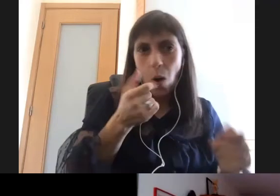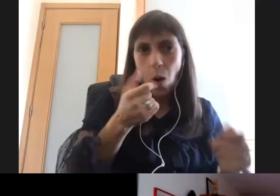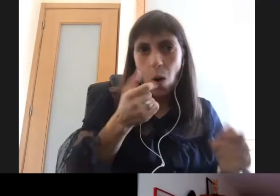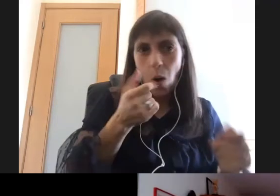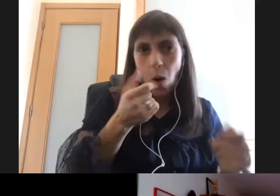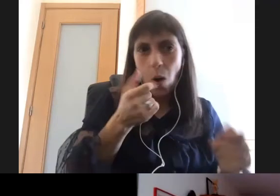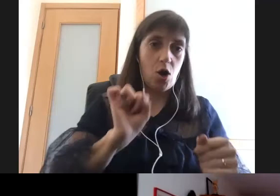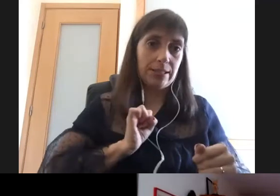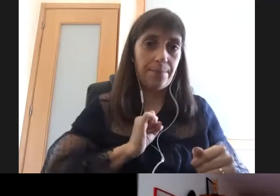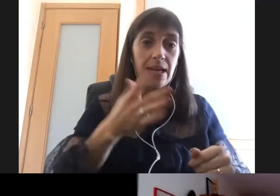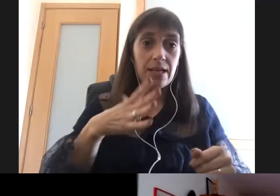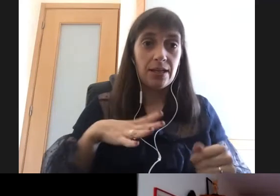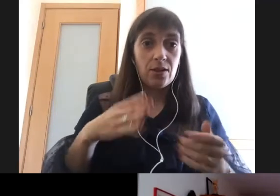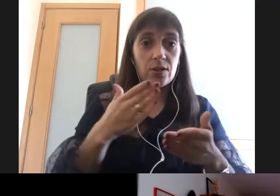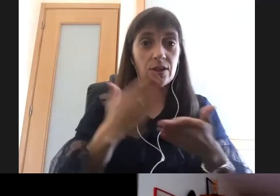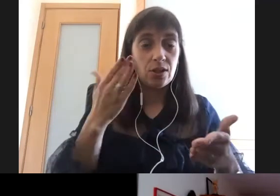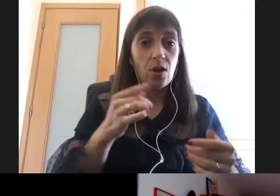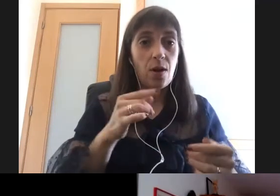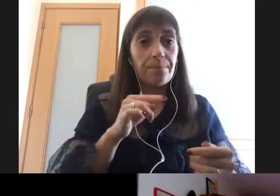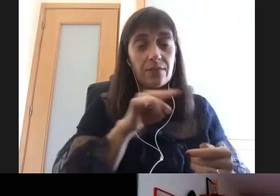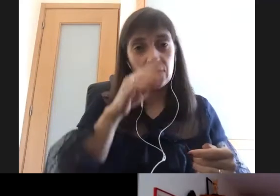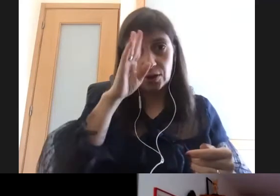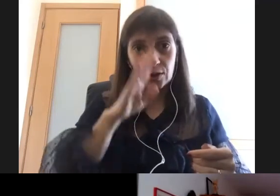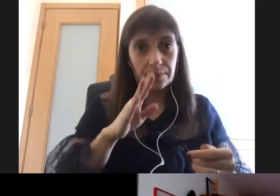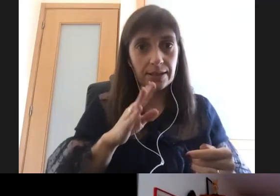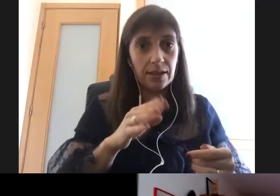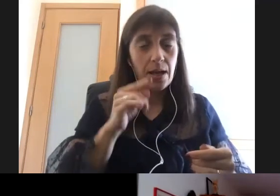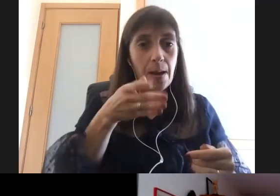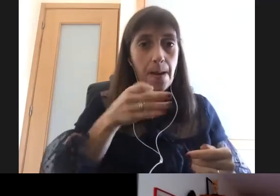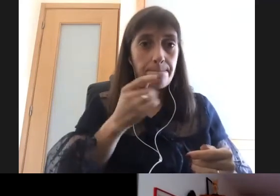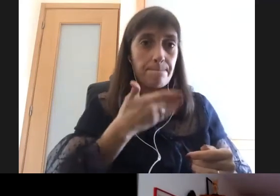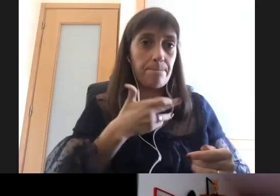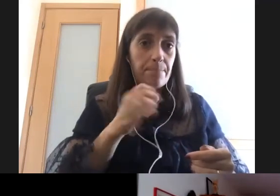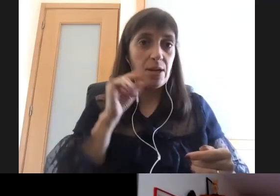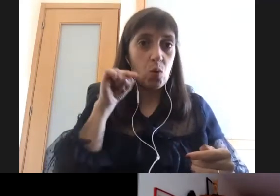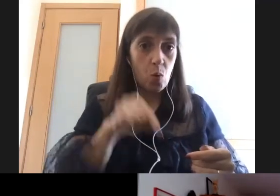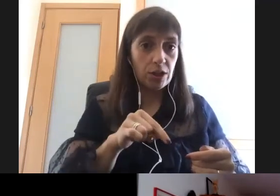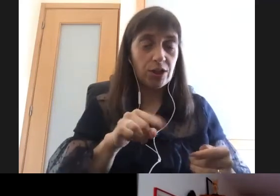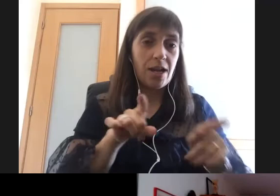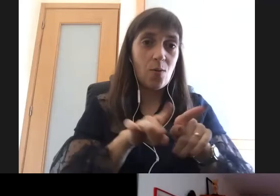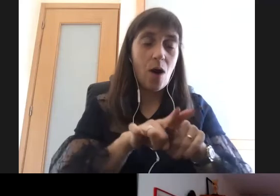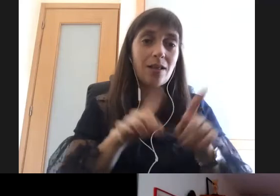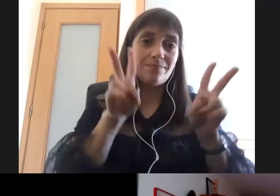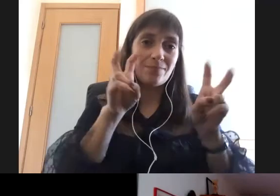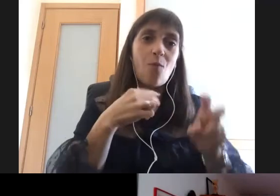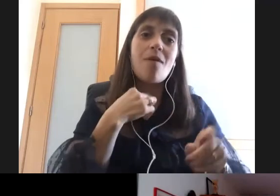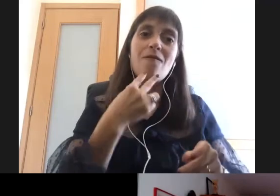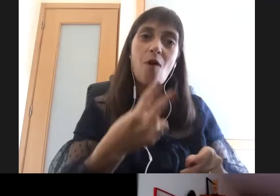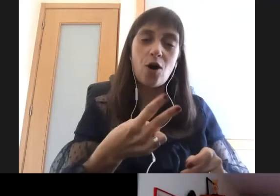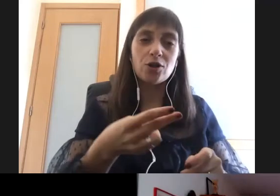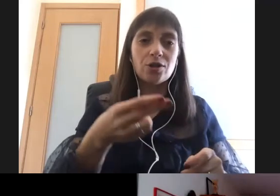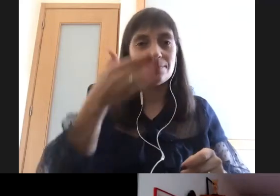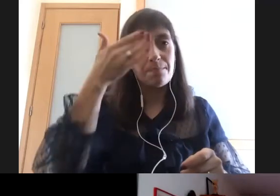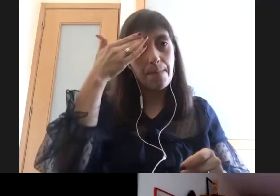Queria só que a audiência soubesse que o Pedro hoje é considerado um das vozes sensatas dentro da comunicação